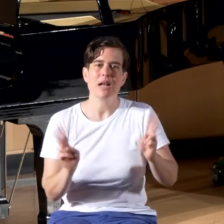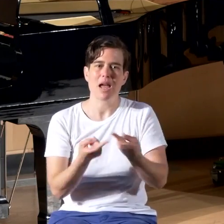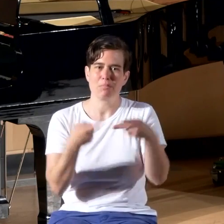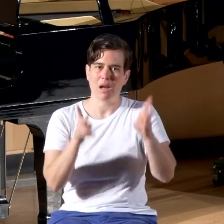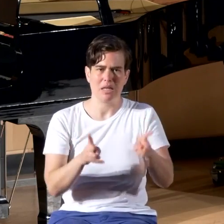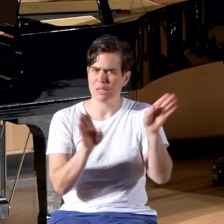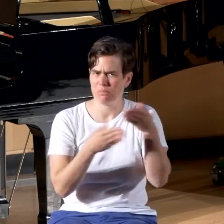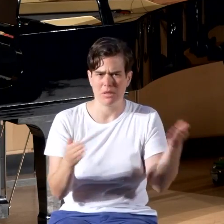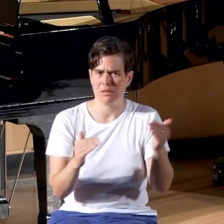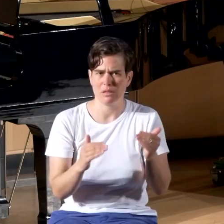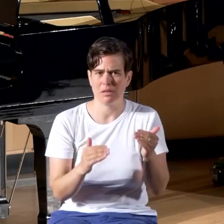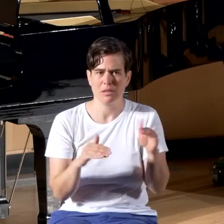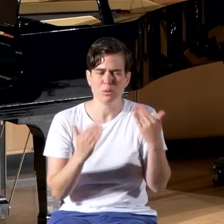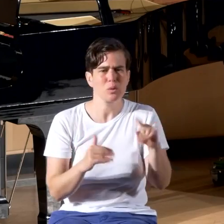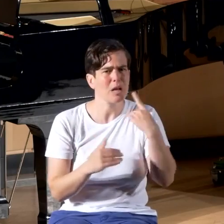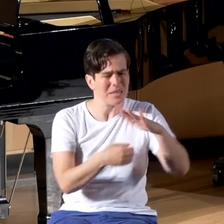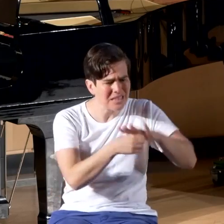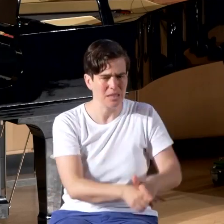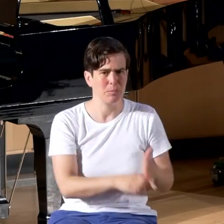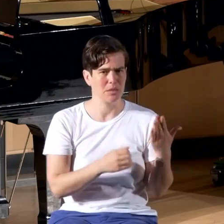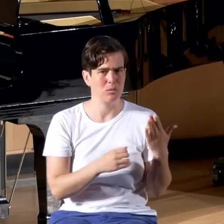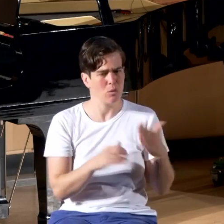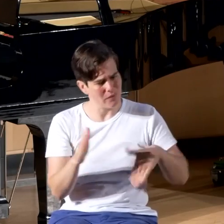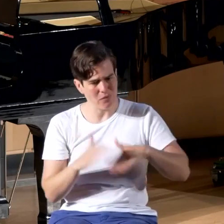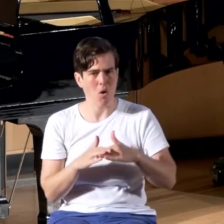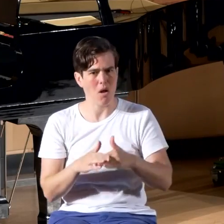es nicht. Das nennt man Diskriminierung.